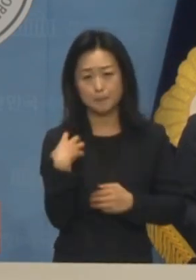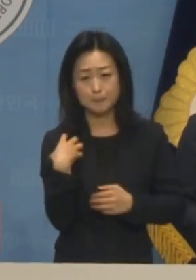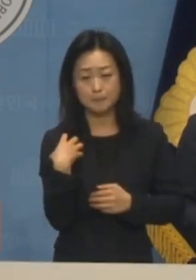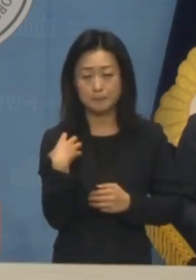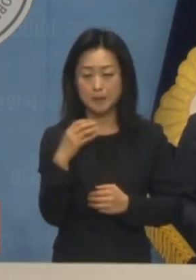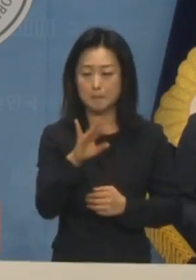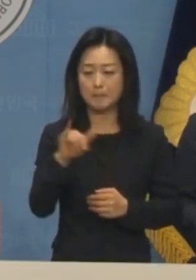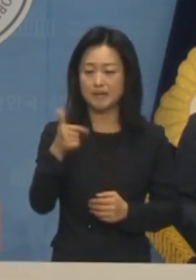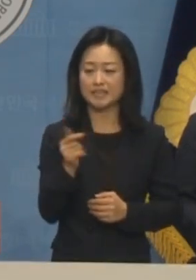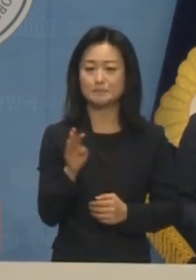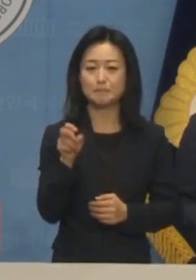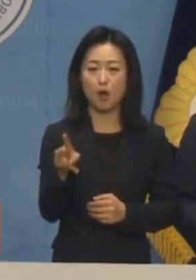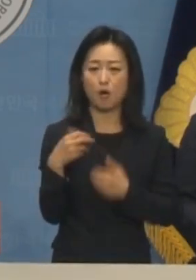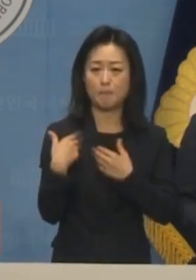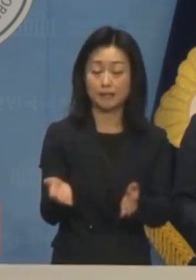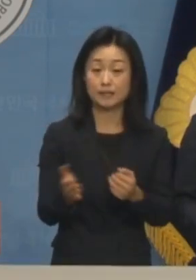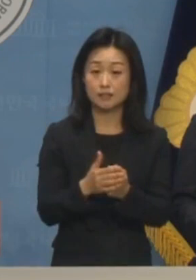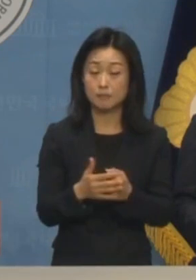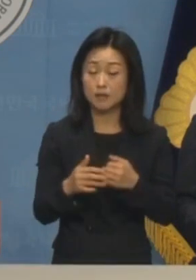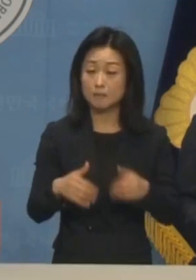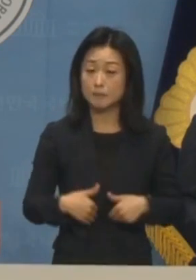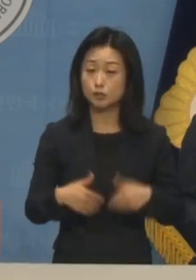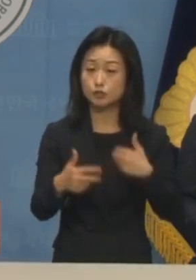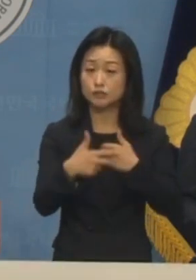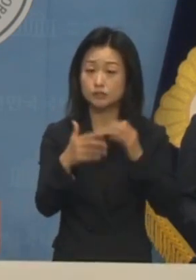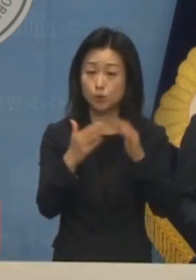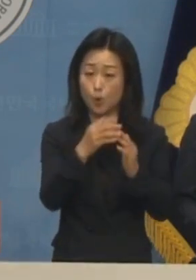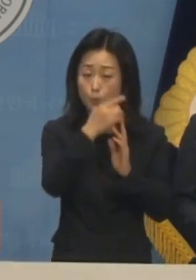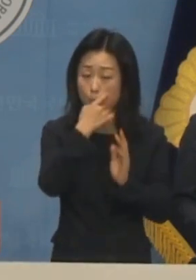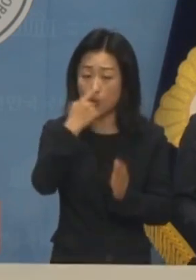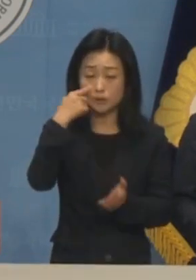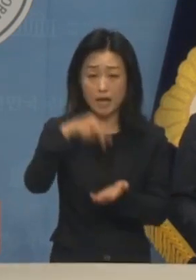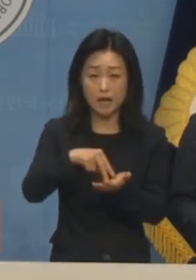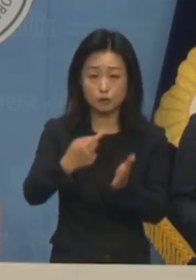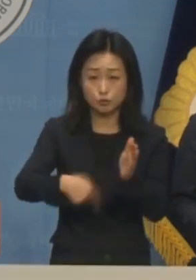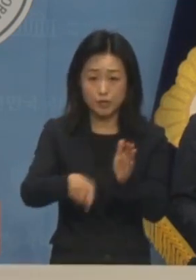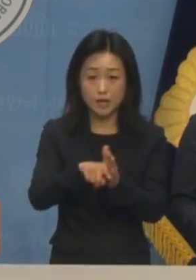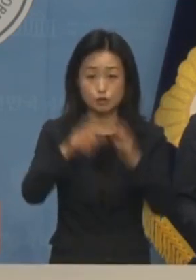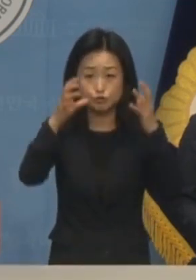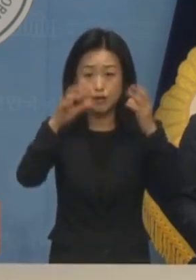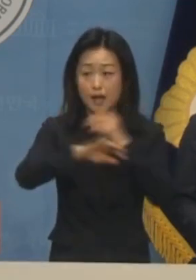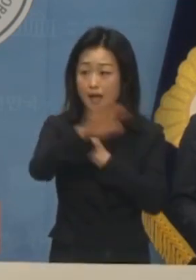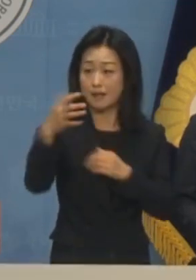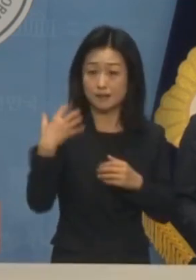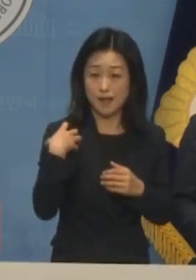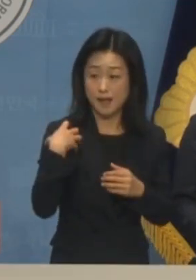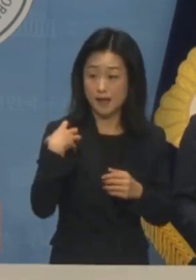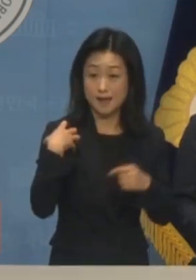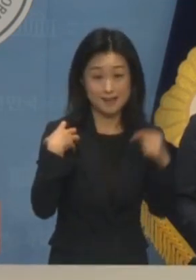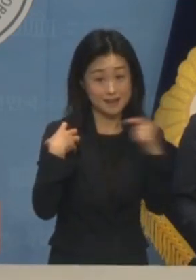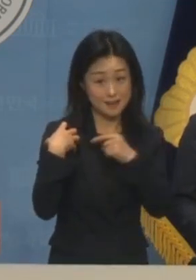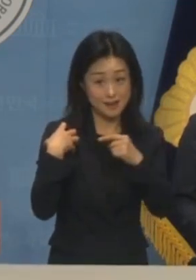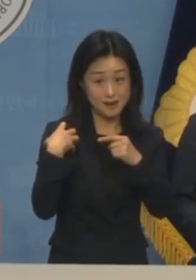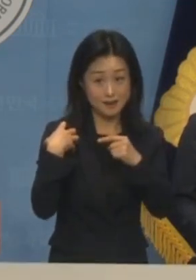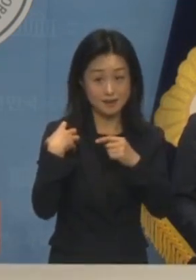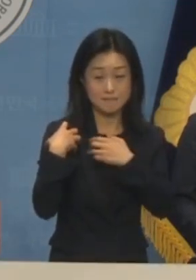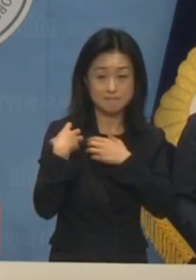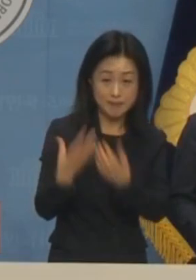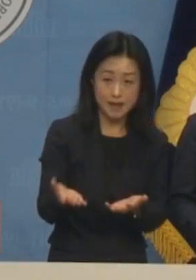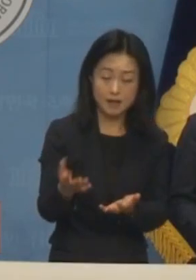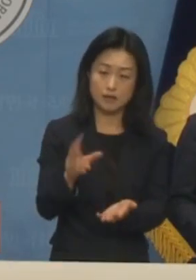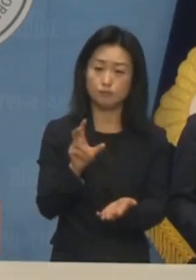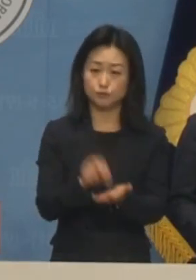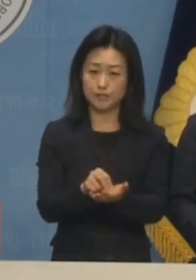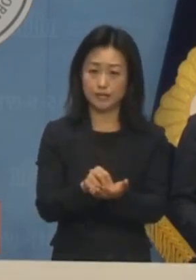채 국민에게 필수 의료를 보장하기 위해 국가가 마땅히 해야 할 역할을